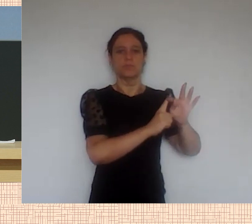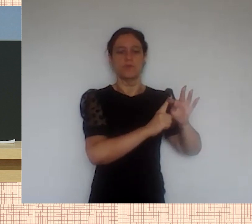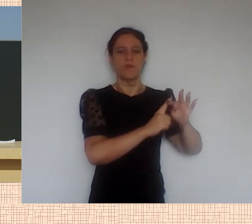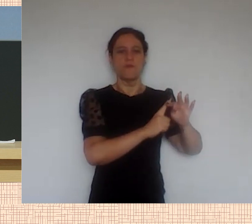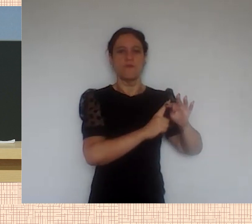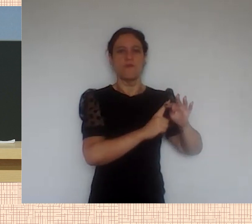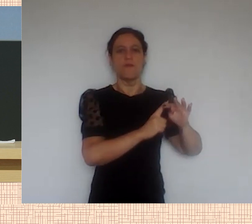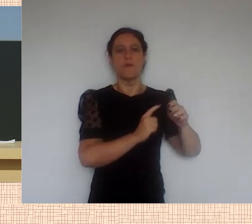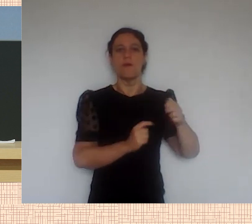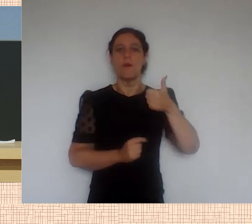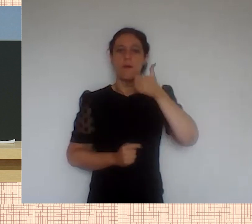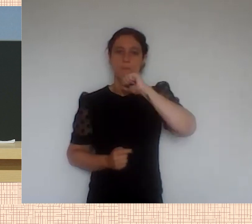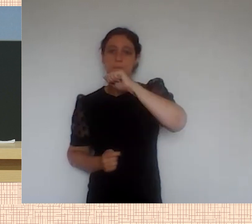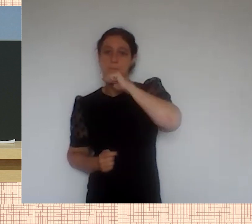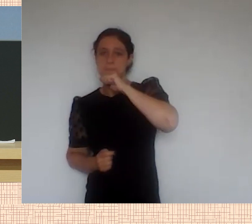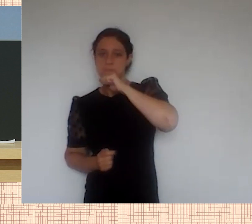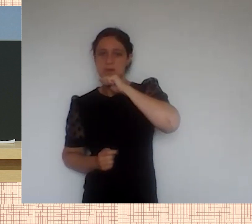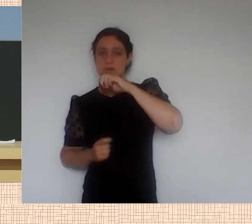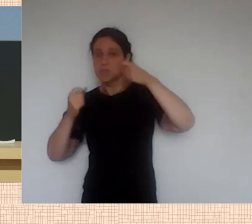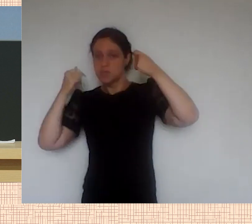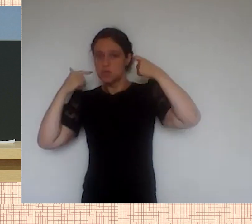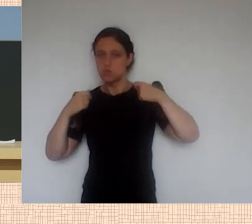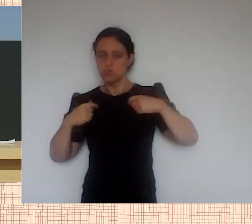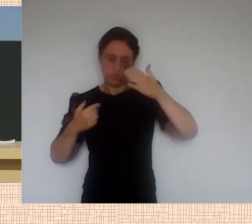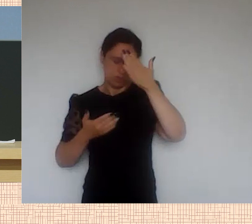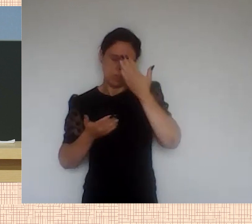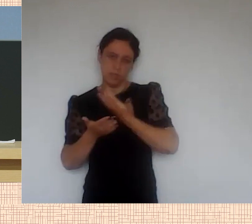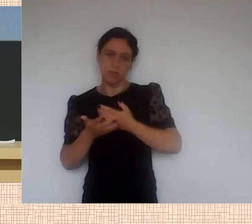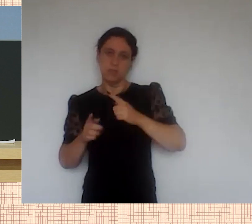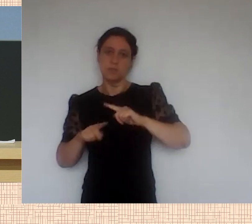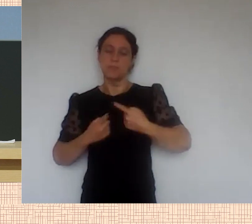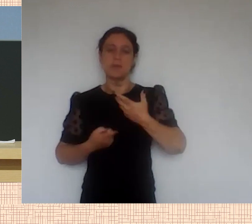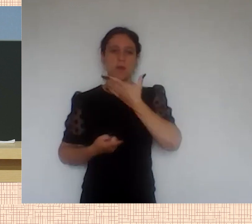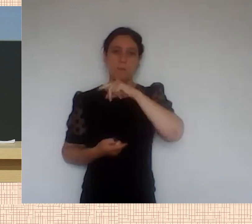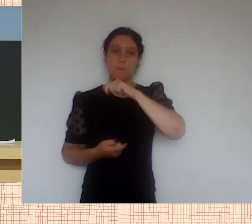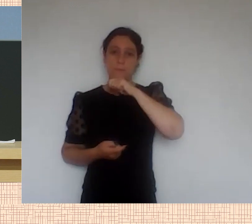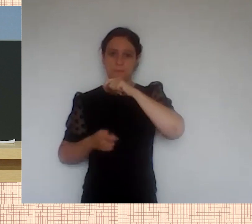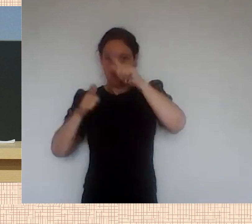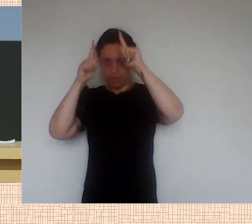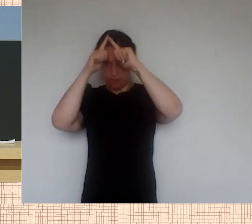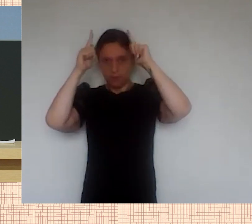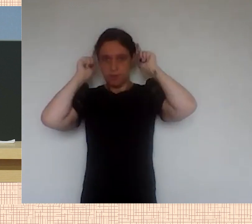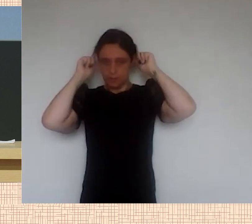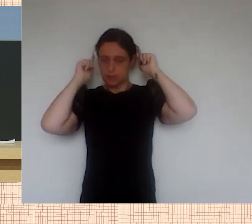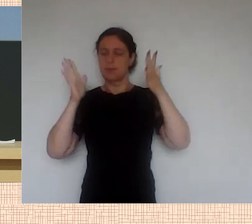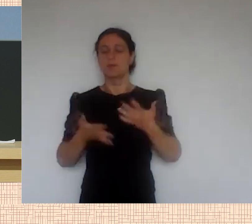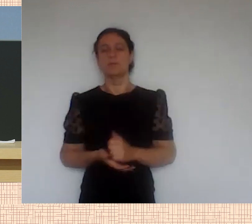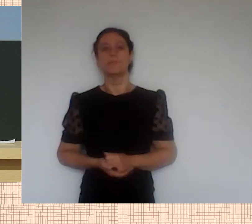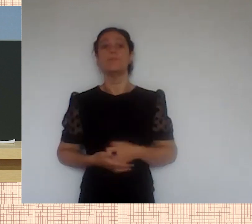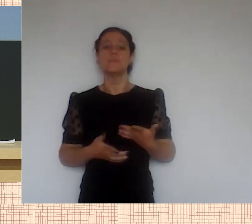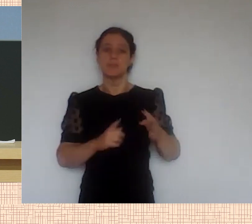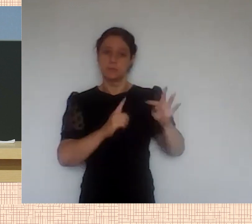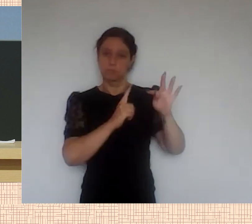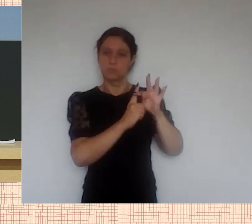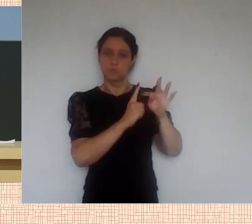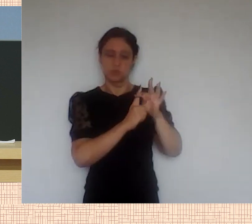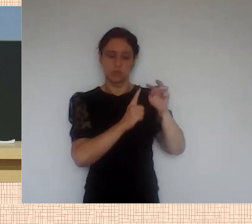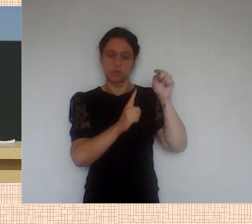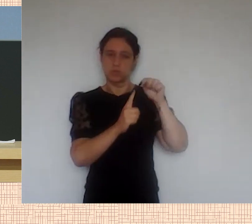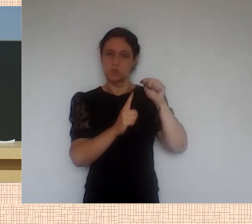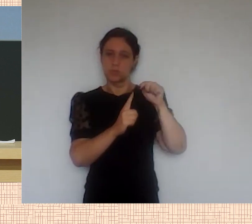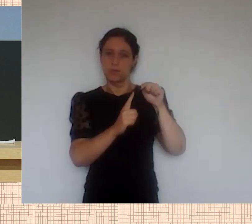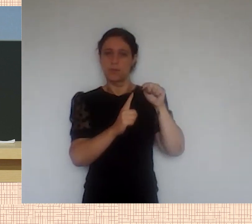seguinte: Timóteo estava na região de Derbe e Listra, certo? Na